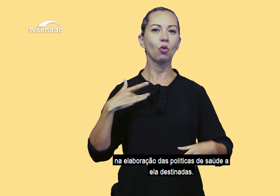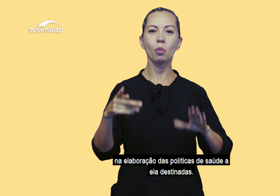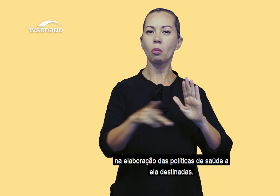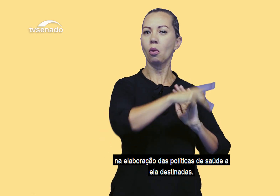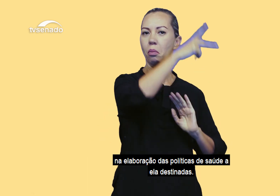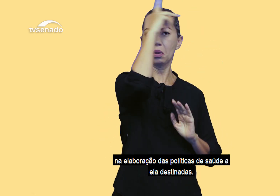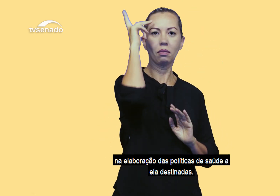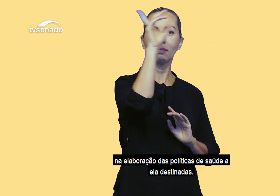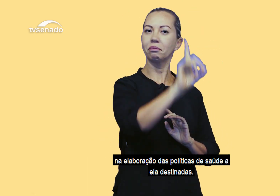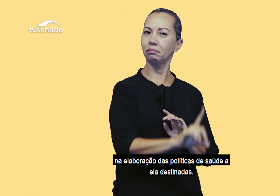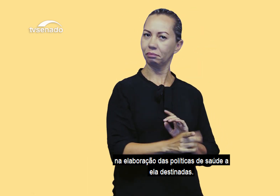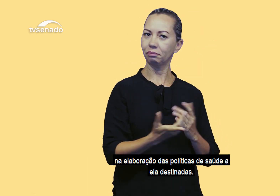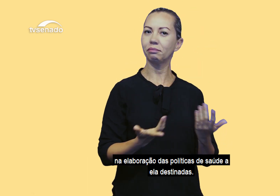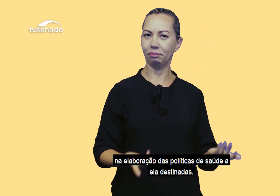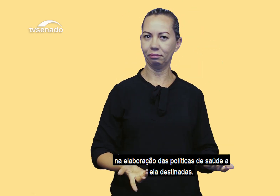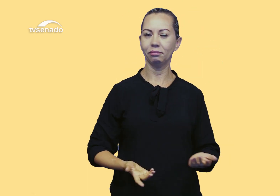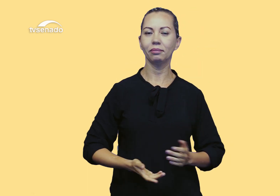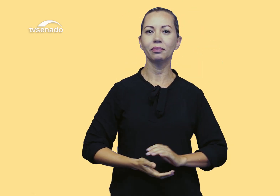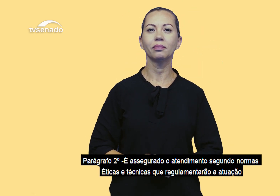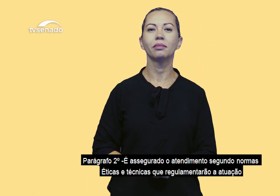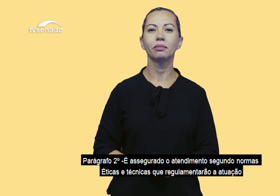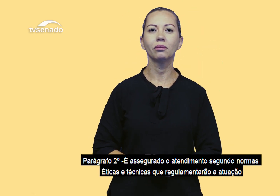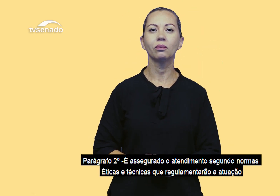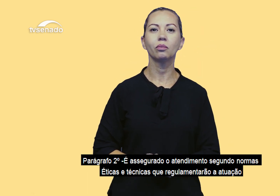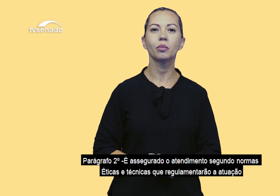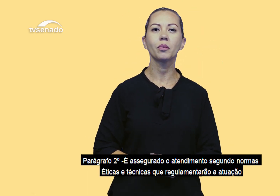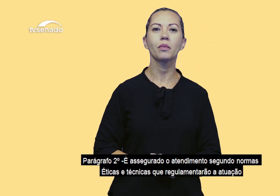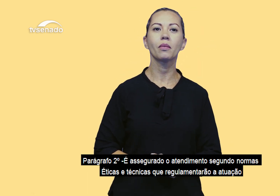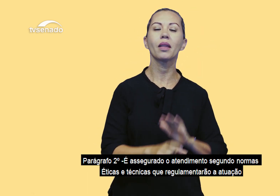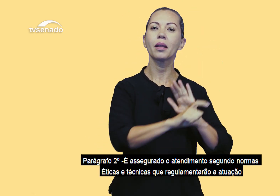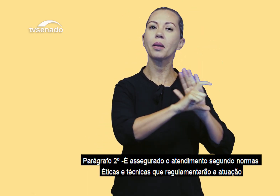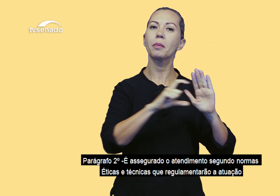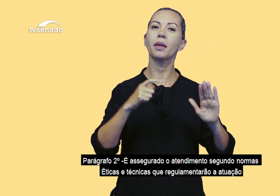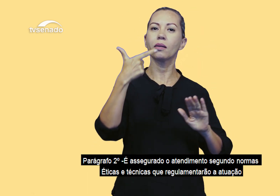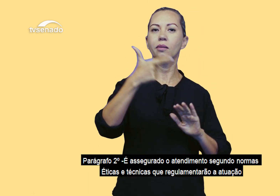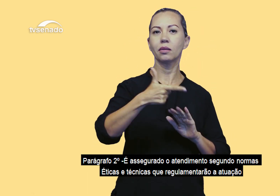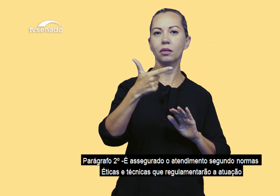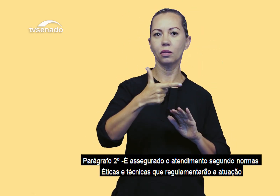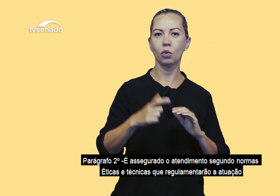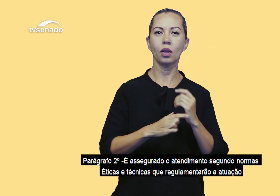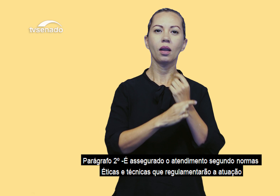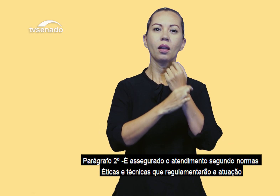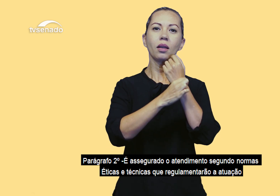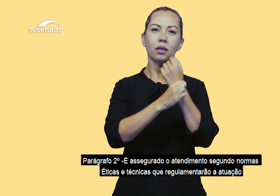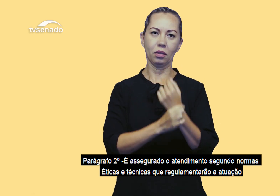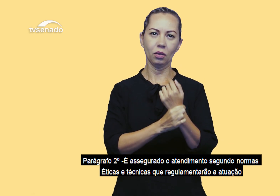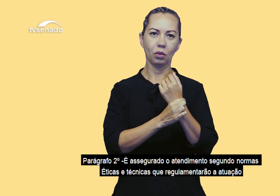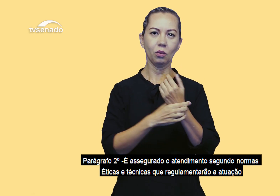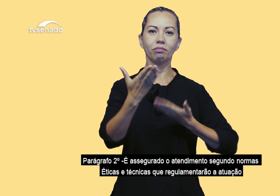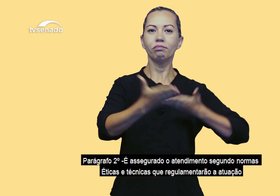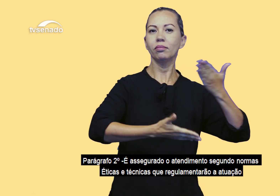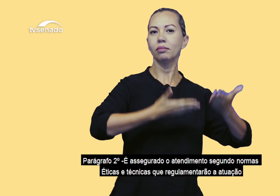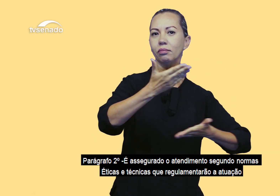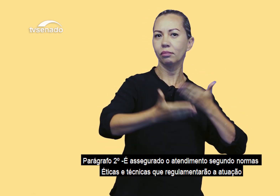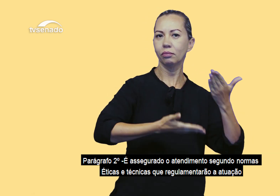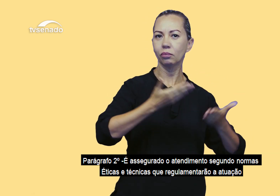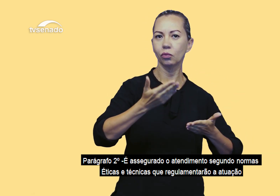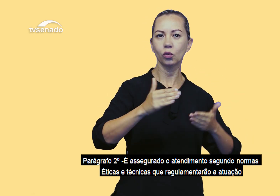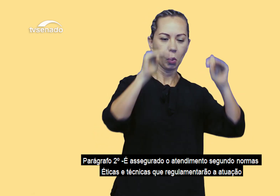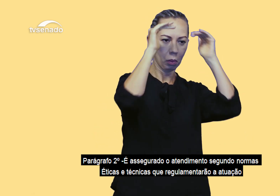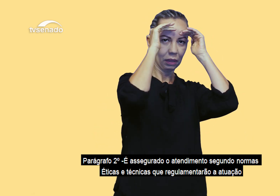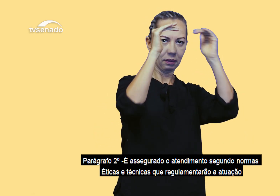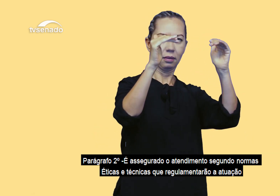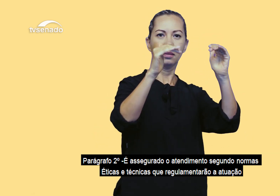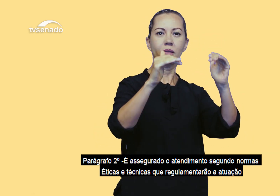ela destinadas. § 2º. É assegurado atendimento segundo normas éticas e